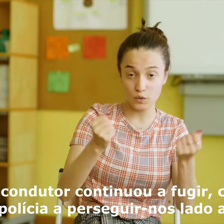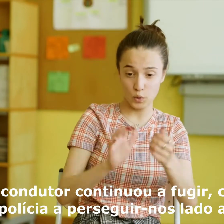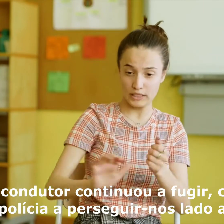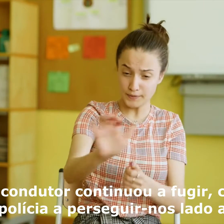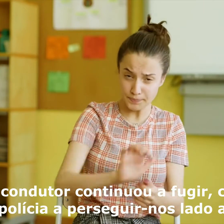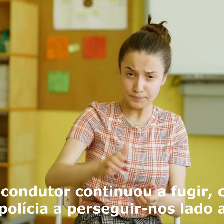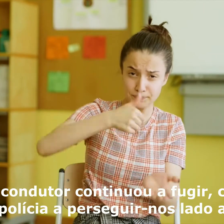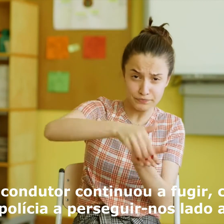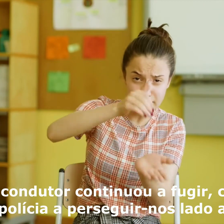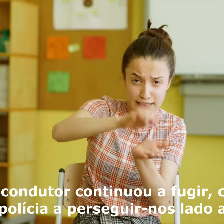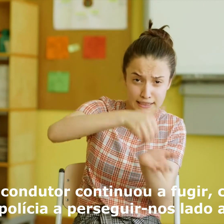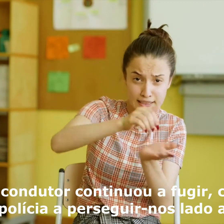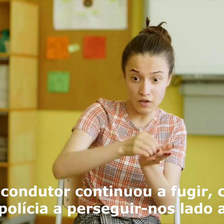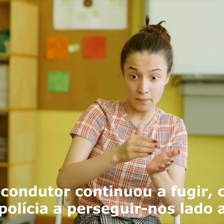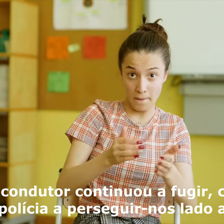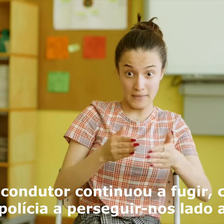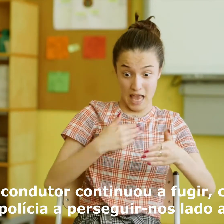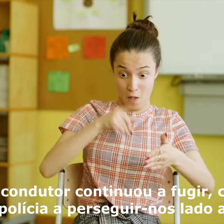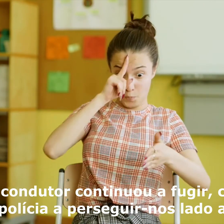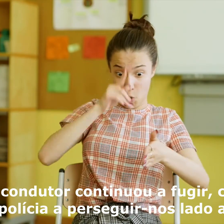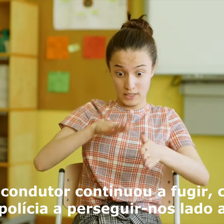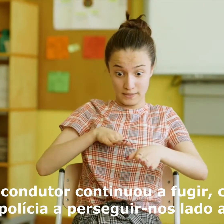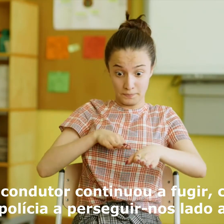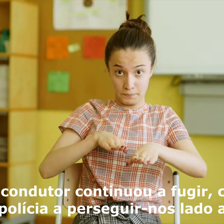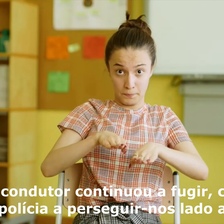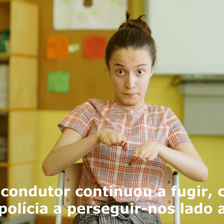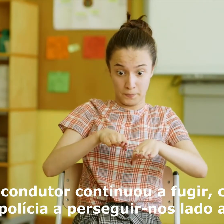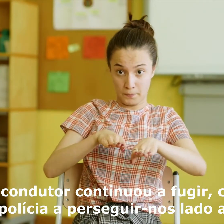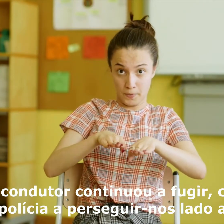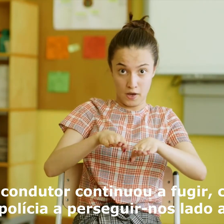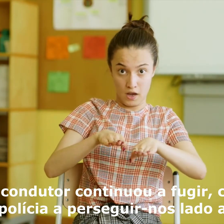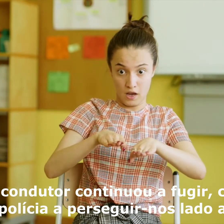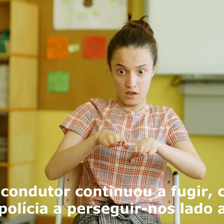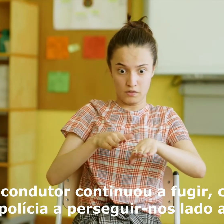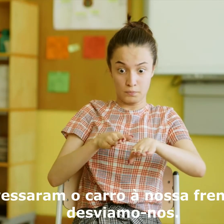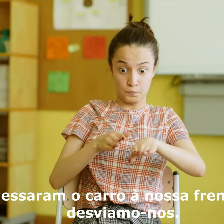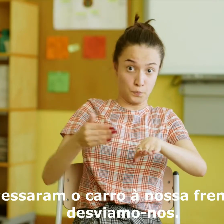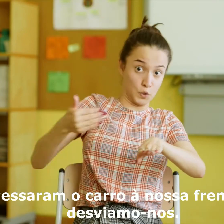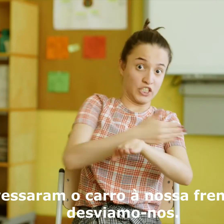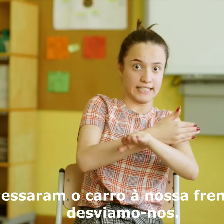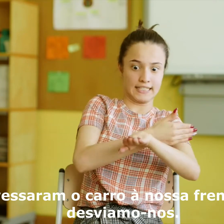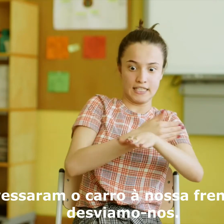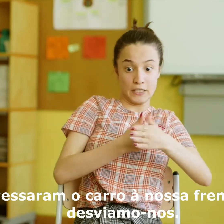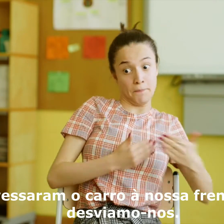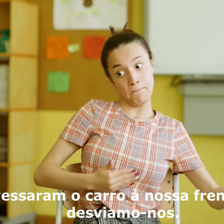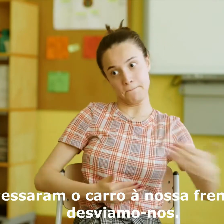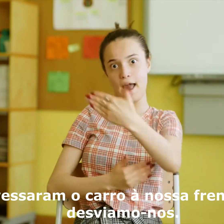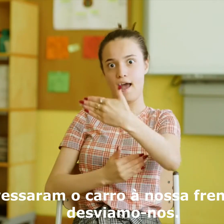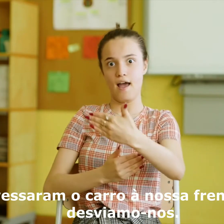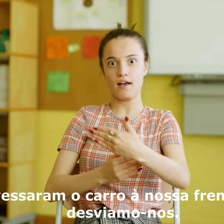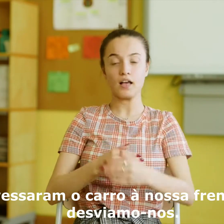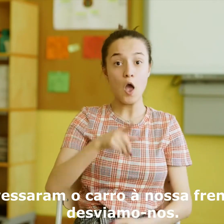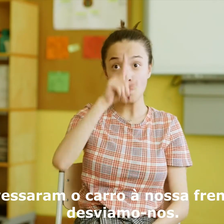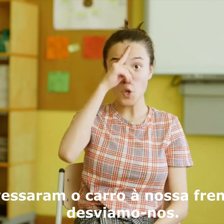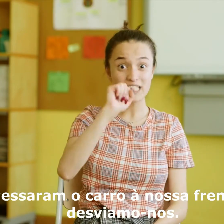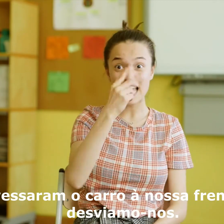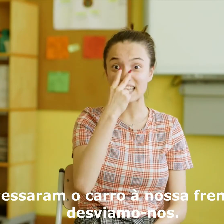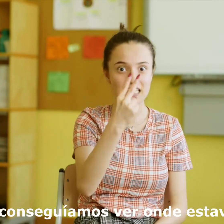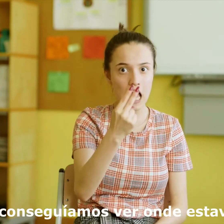fuga. O carro da polícia ia assim, mesmo a perseguir-nos, um carro de um lado, outro do outro. Eu não conseguia ver mais